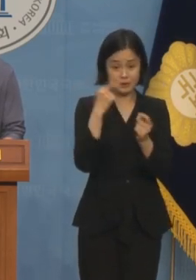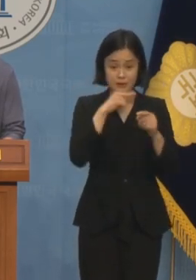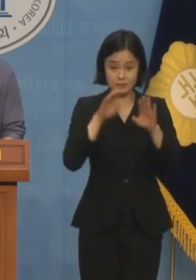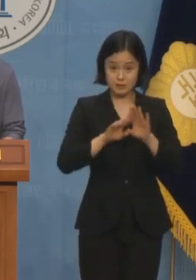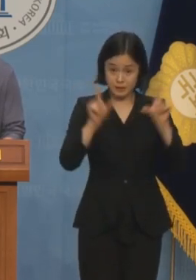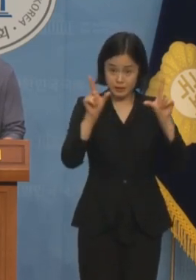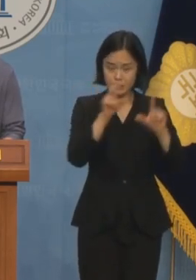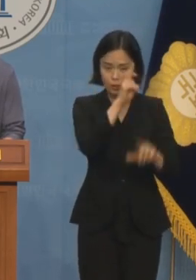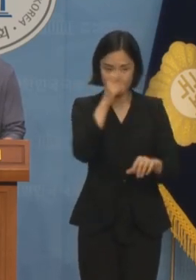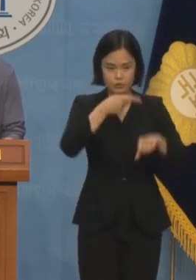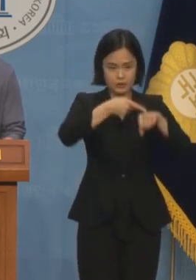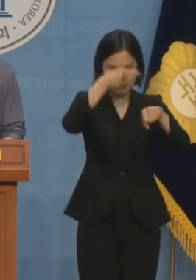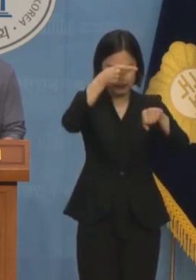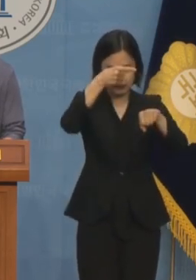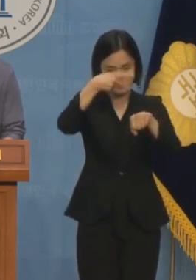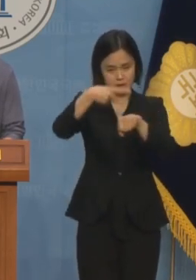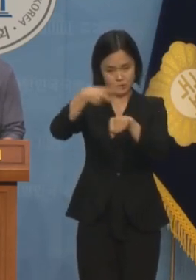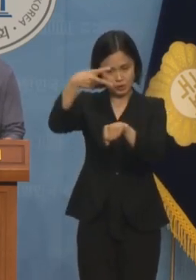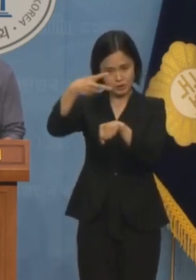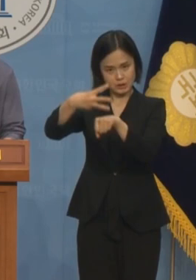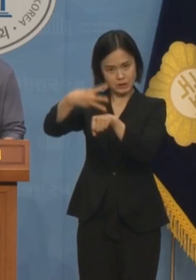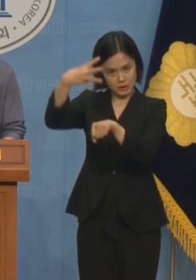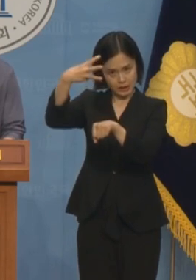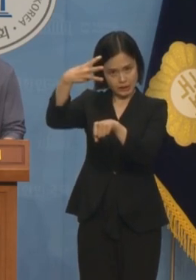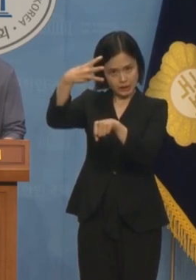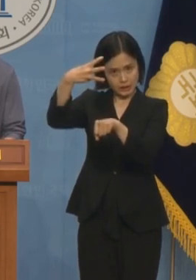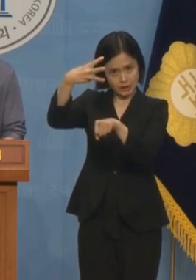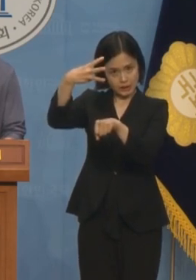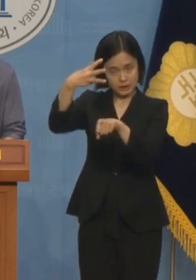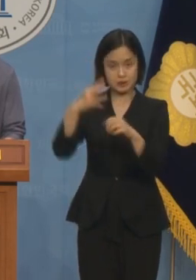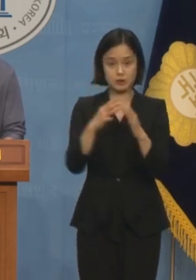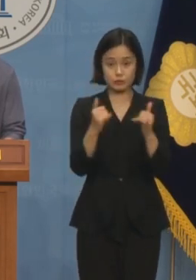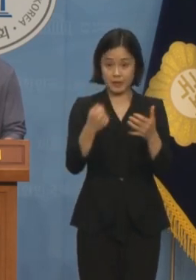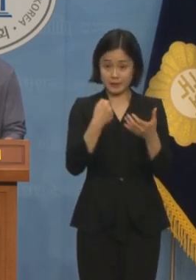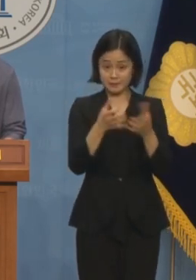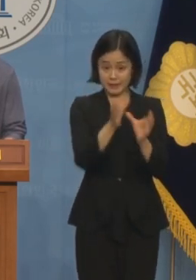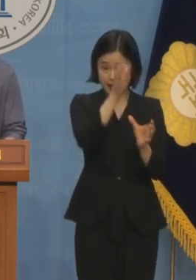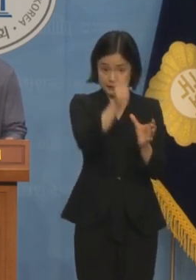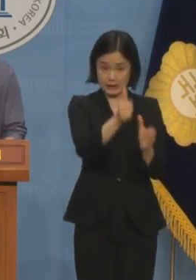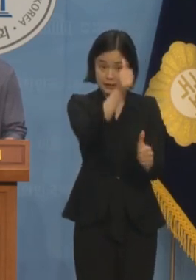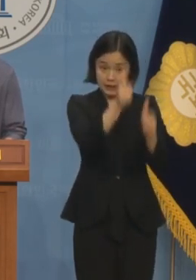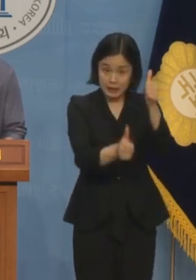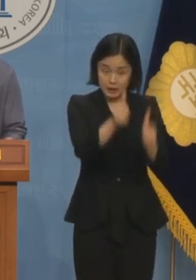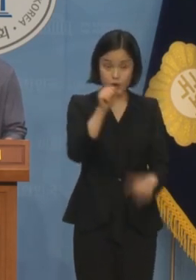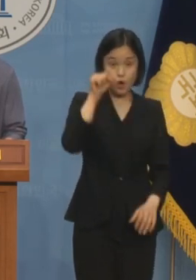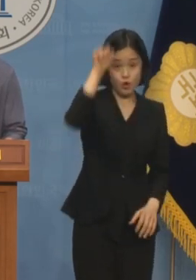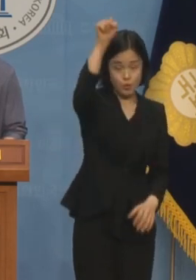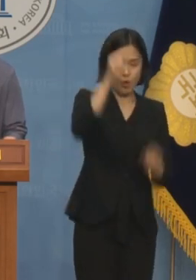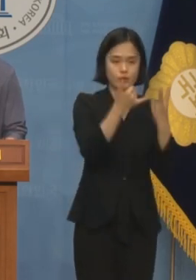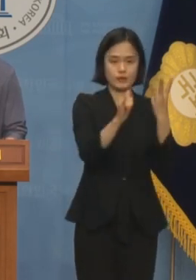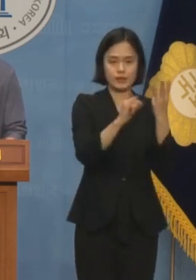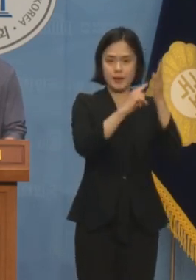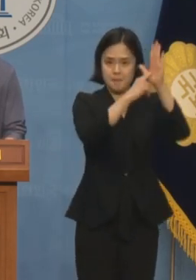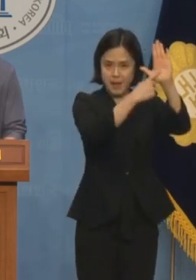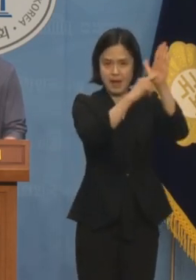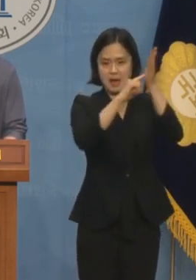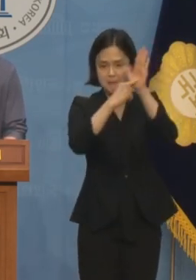2시, 오후 3시에 줄줄이 국민의힘 당대표 선거 출마 기자회견이